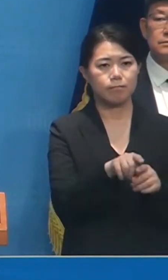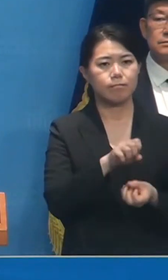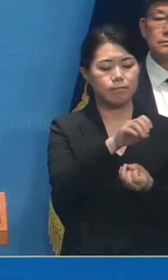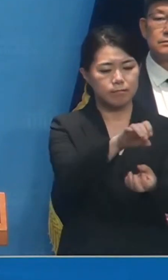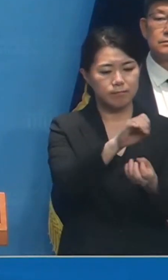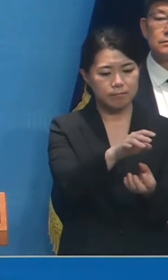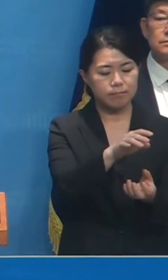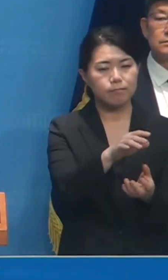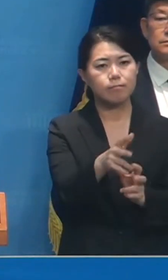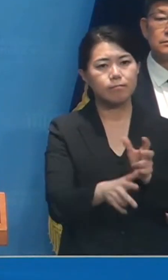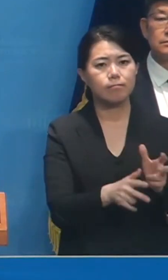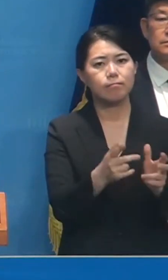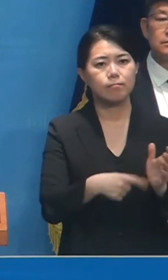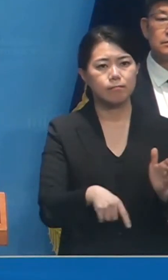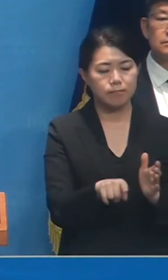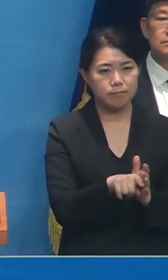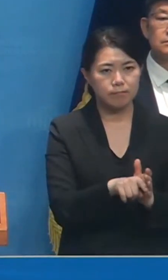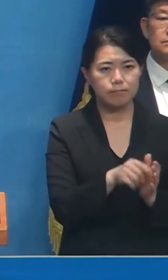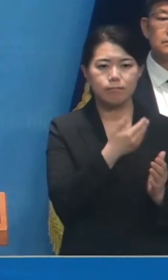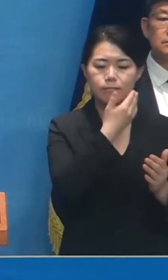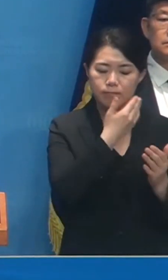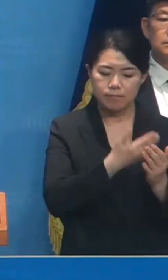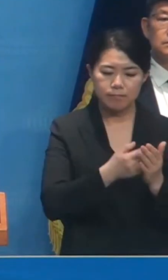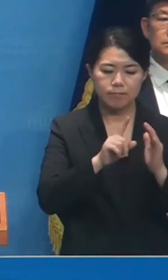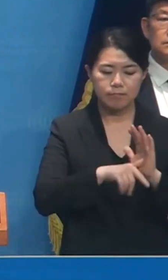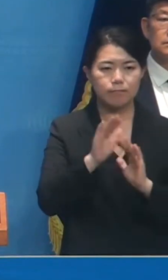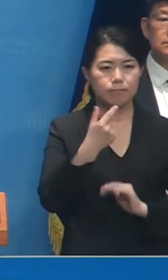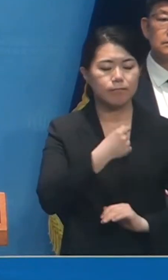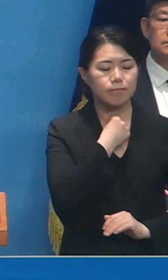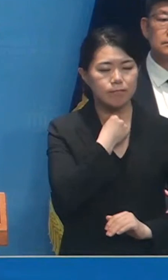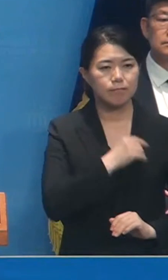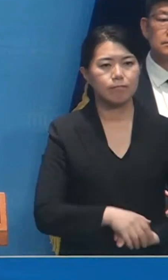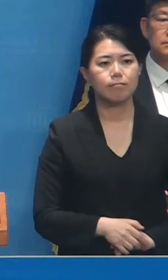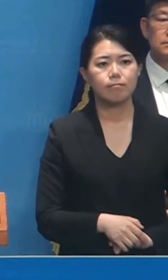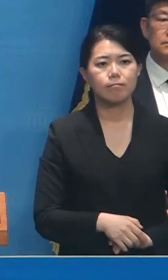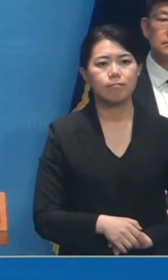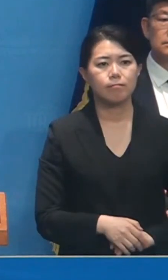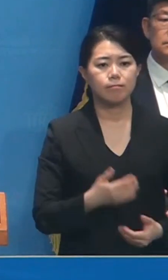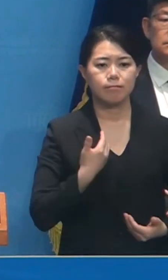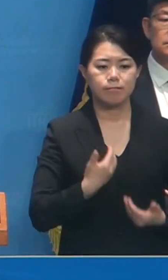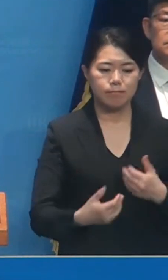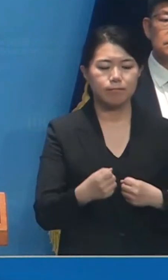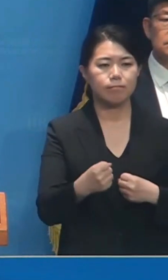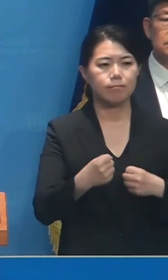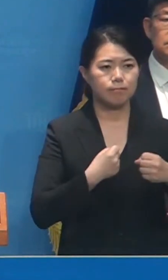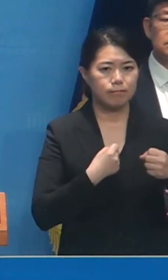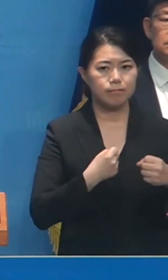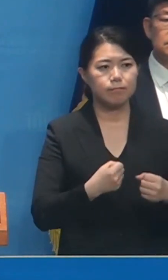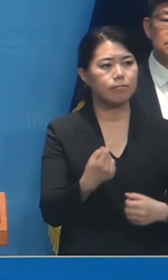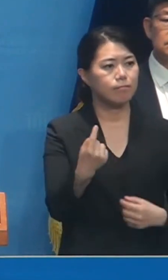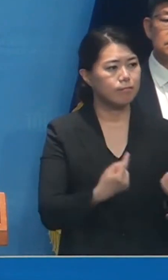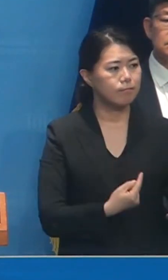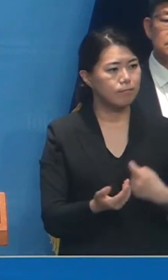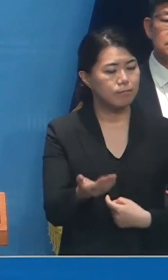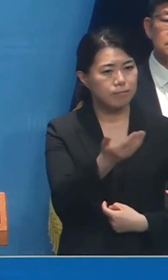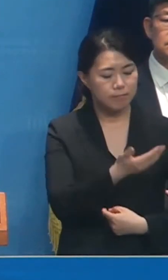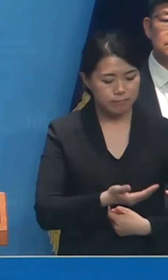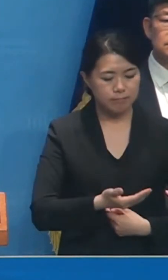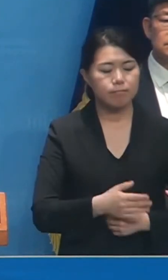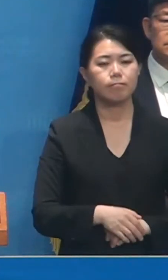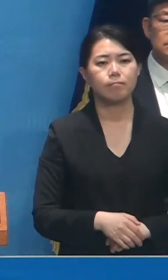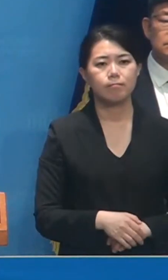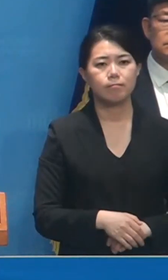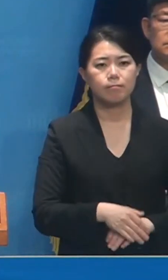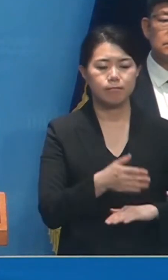산업을 위한 여정의 귀한 걸음이 되기를 희망합니다. 바쁘신 와중에도 자리에 함께해 주신 모든